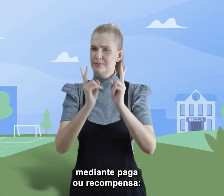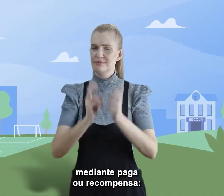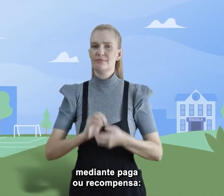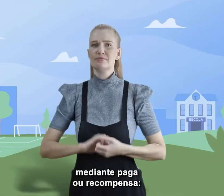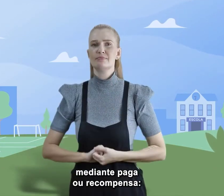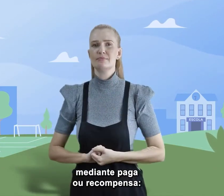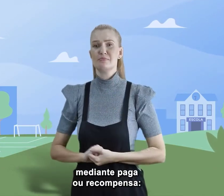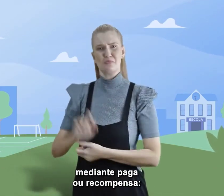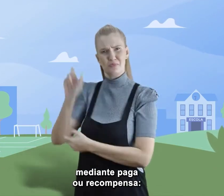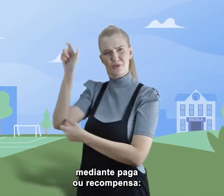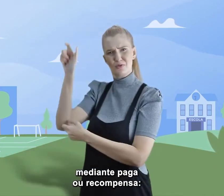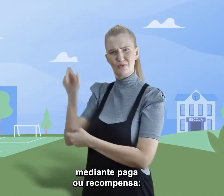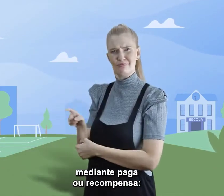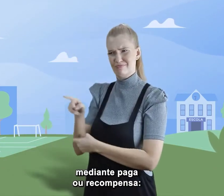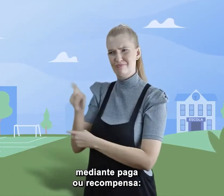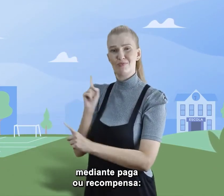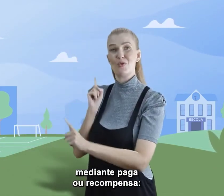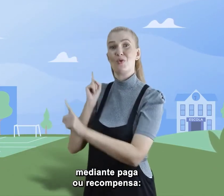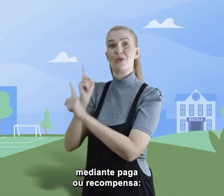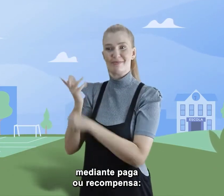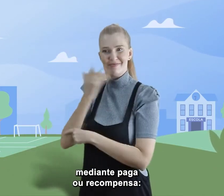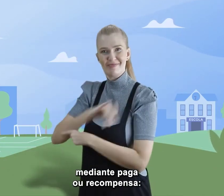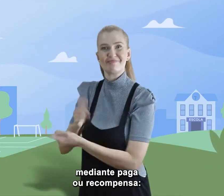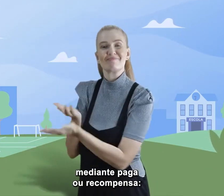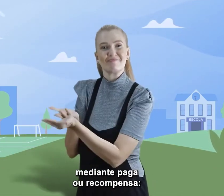mediante paga ou recompensa.